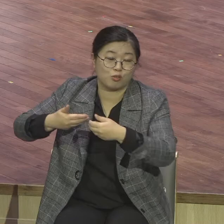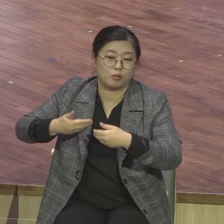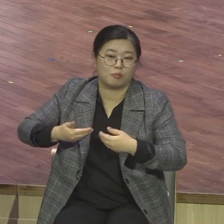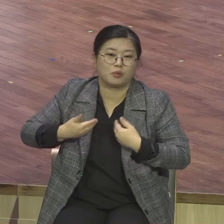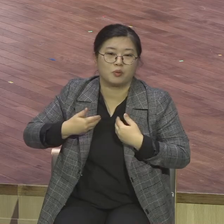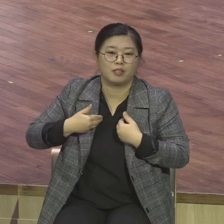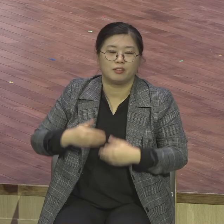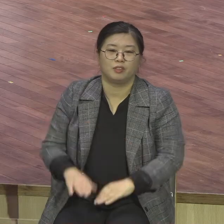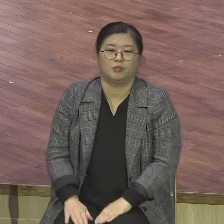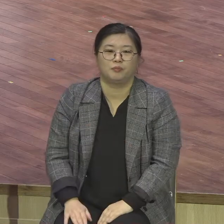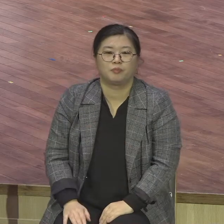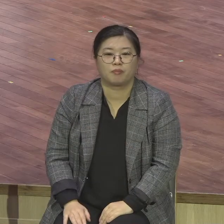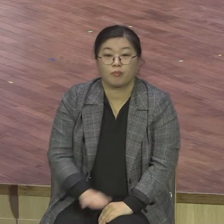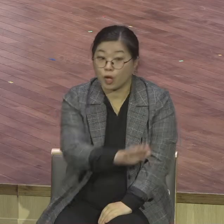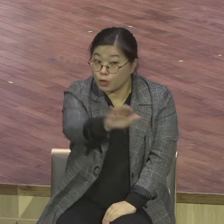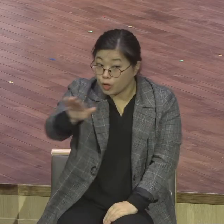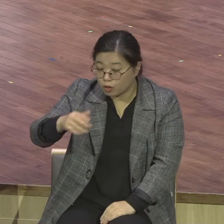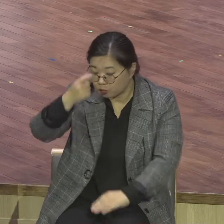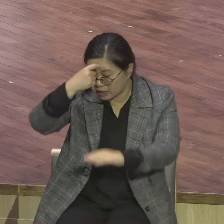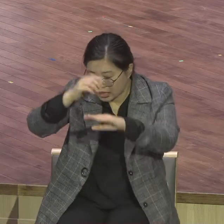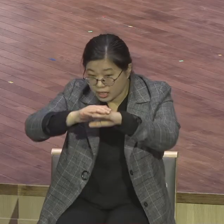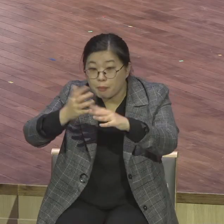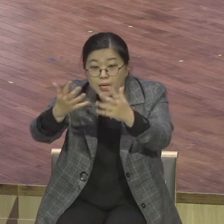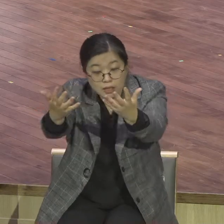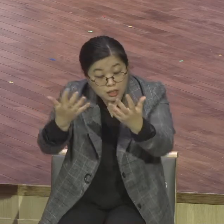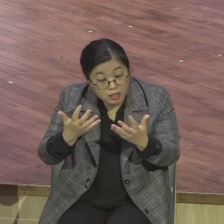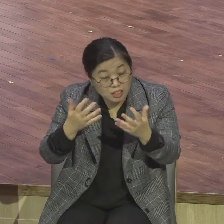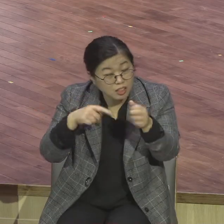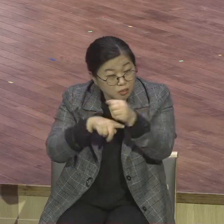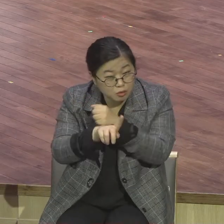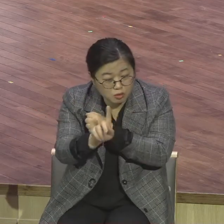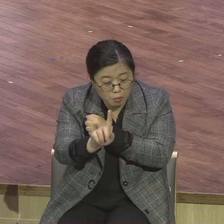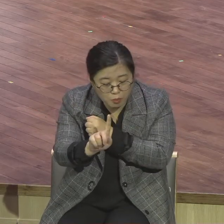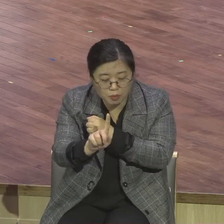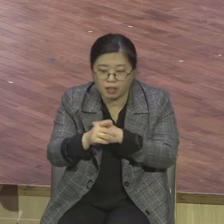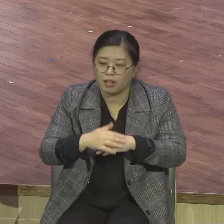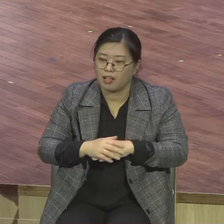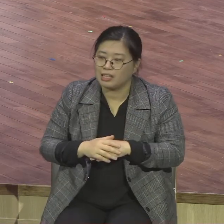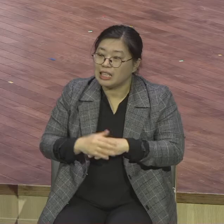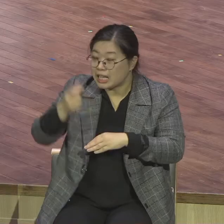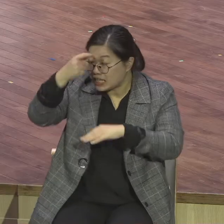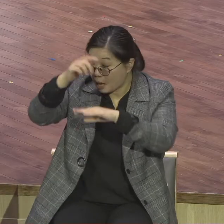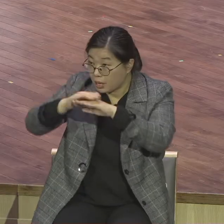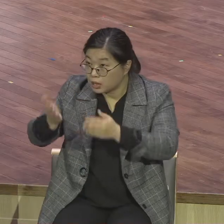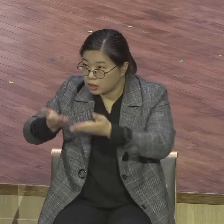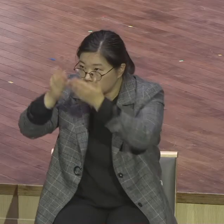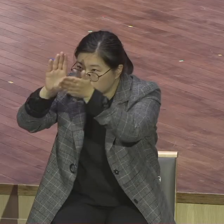왜든 예배를 왜 드리냐. 말씀이 잡으면 그대로 순종하면 성취가 되니까.